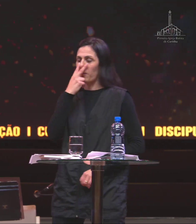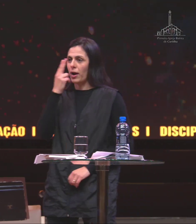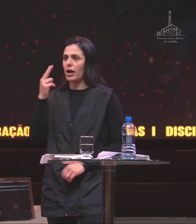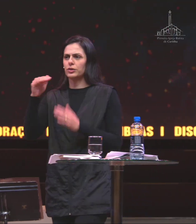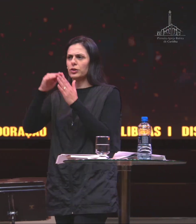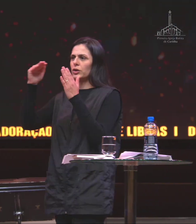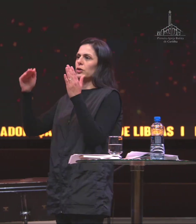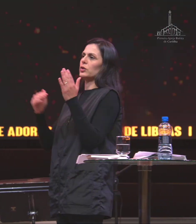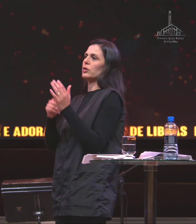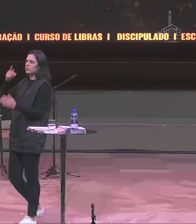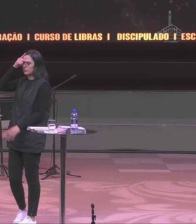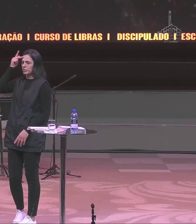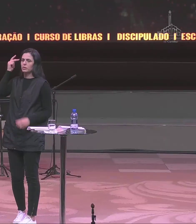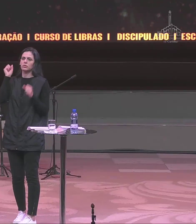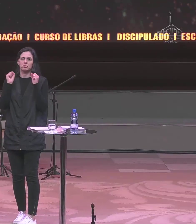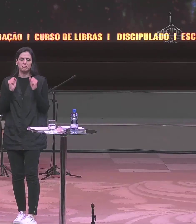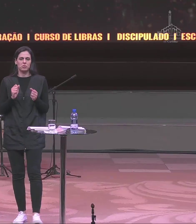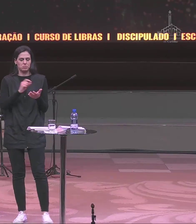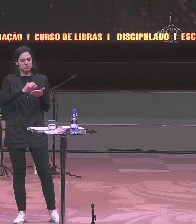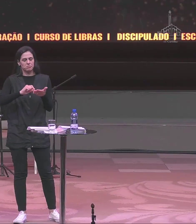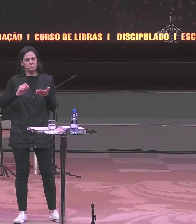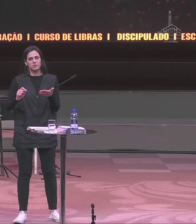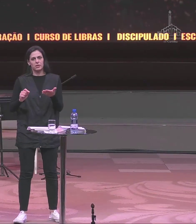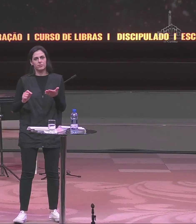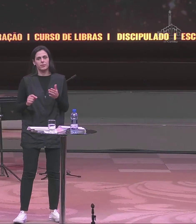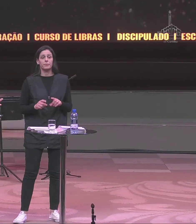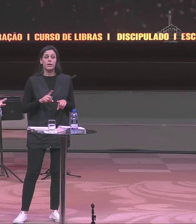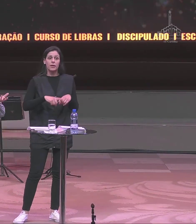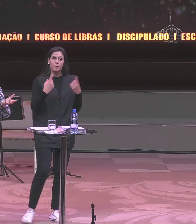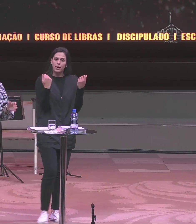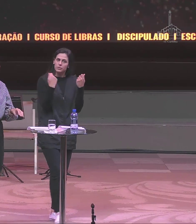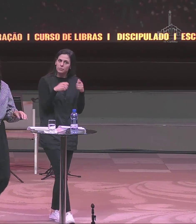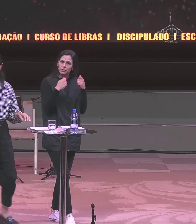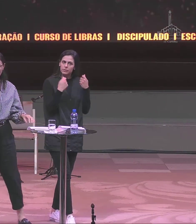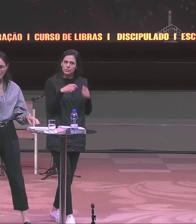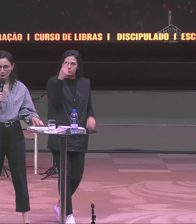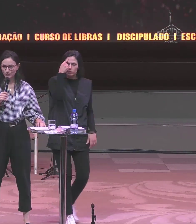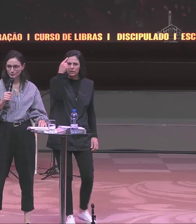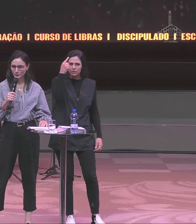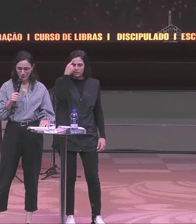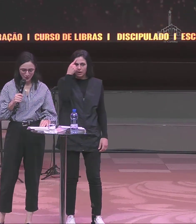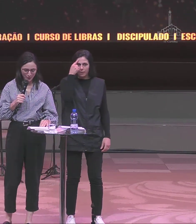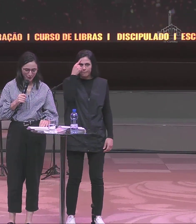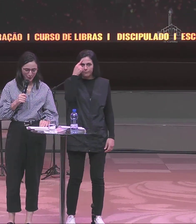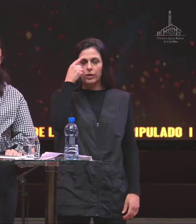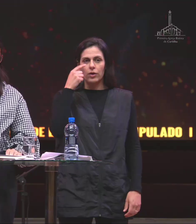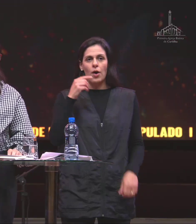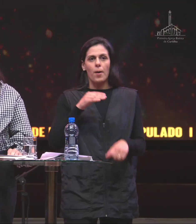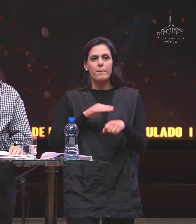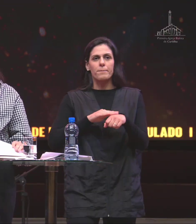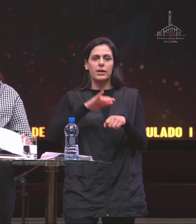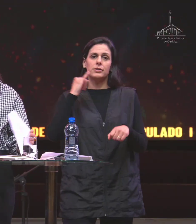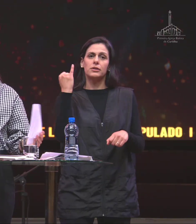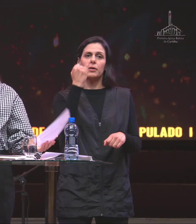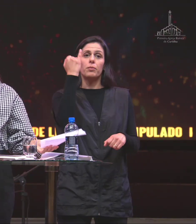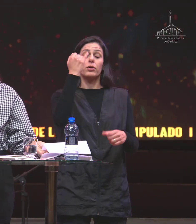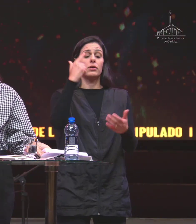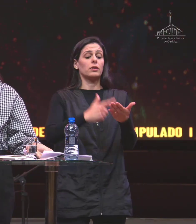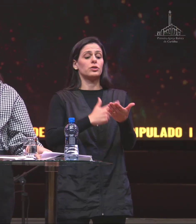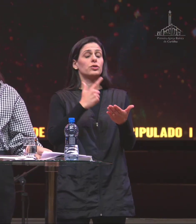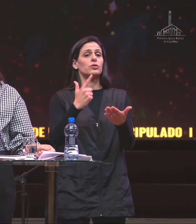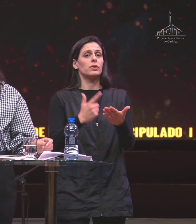Muitas vezes a gente fica preso às coisas, esperando recomendação das pessoas, quando nós já temos a aprovação de Deus para fazer